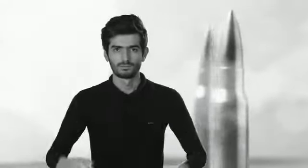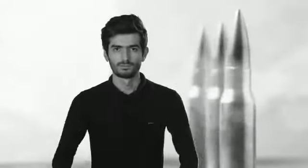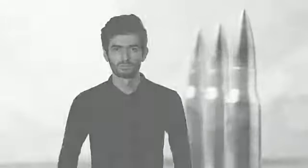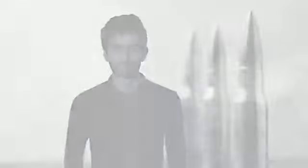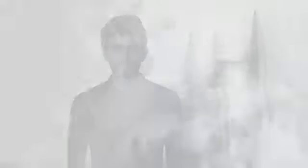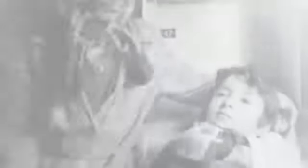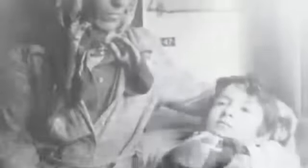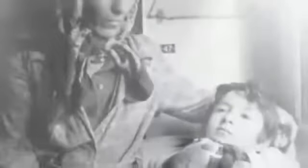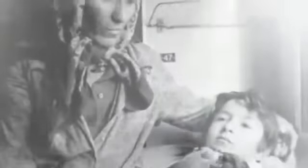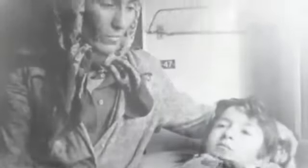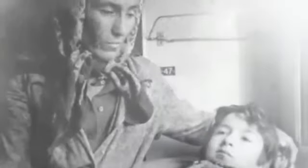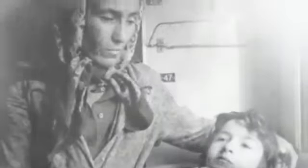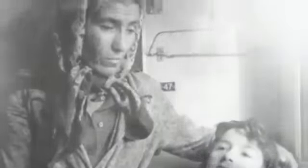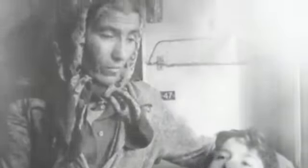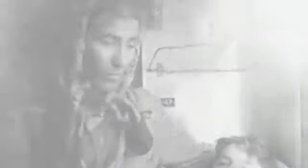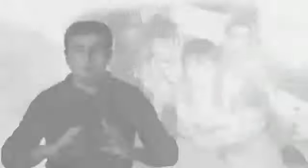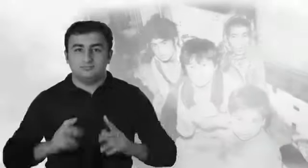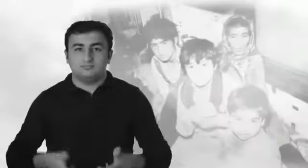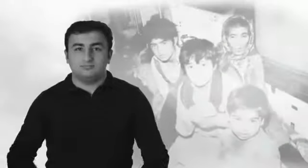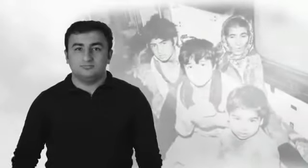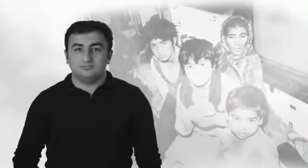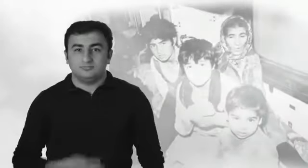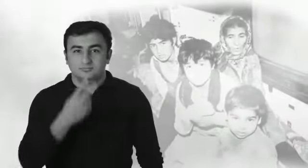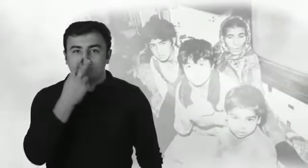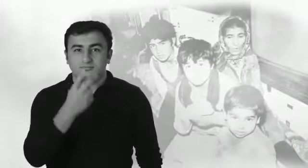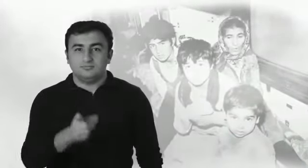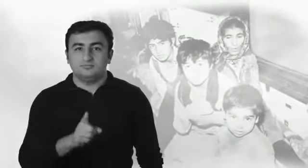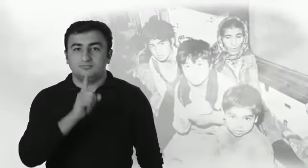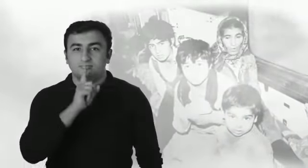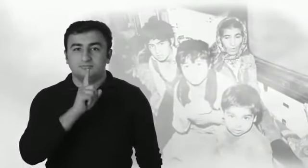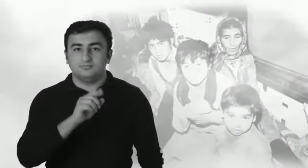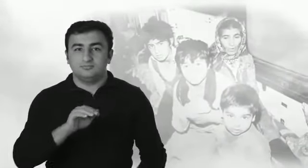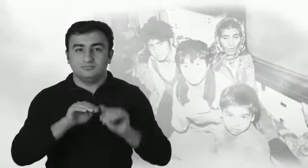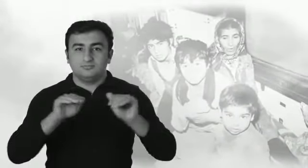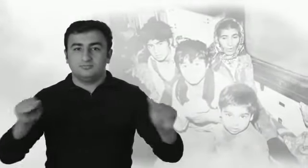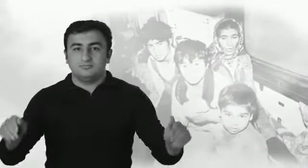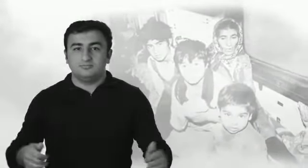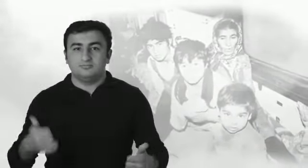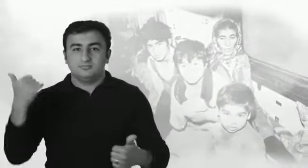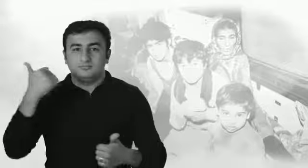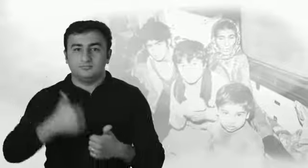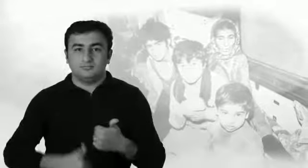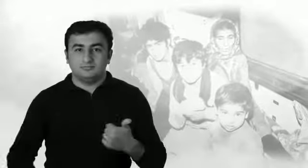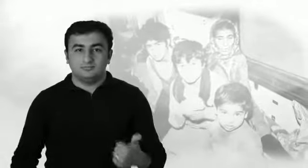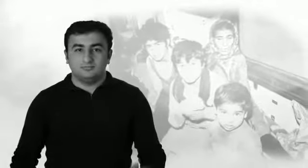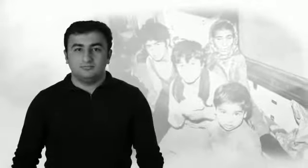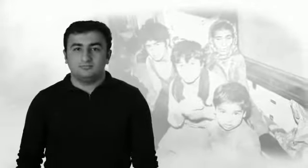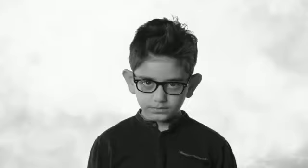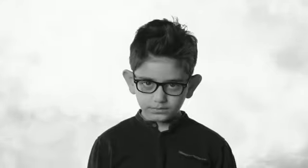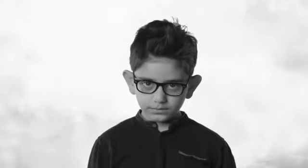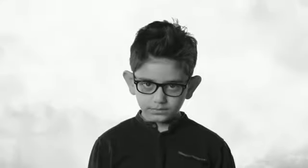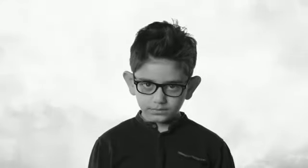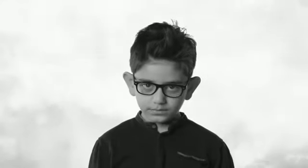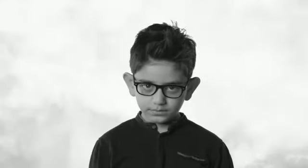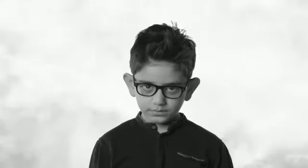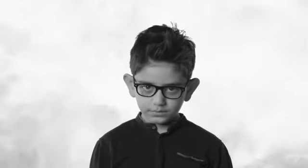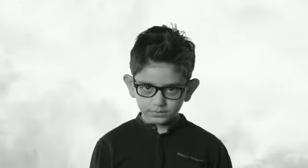ola. Və dünya buna bir daha sustu.